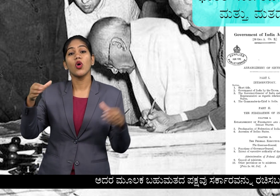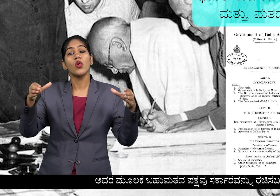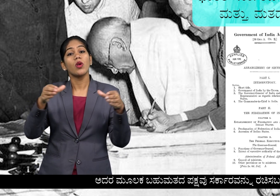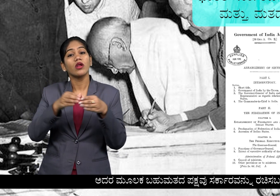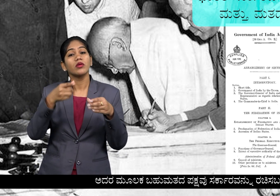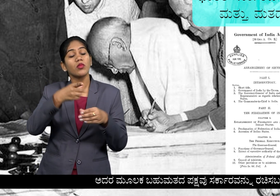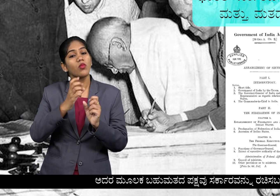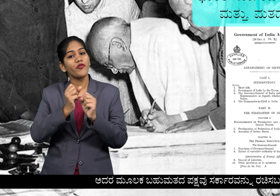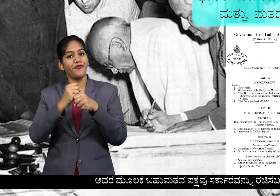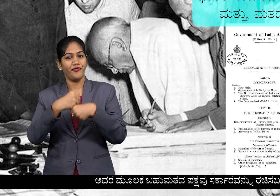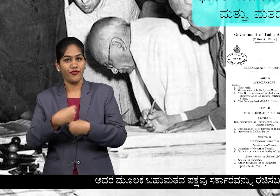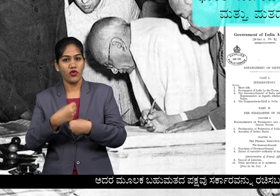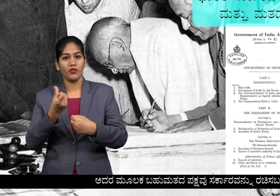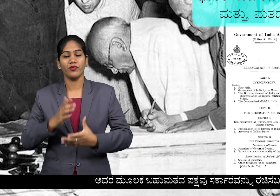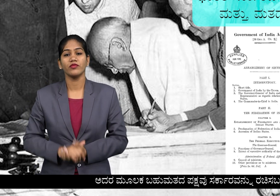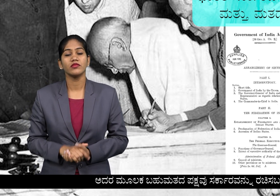ಸರ್ಕಾರವನ್ನು ರಚಿಸಬಹುದು.